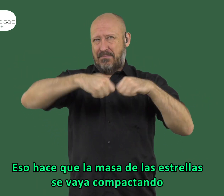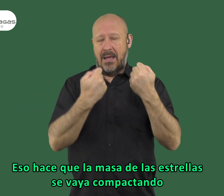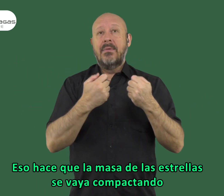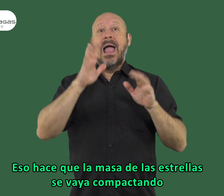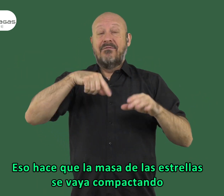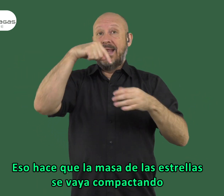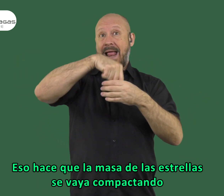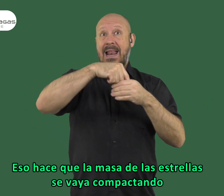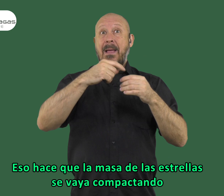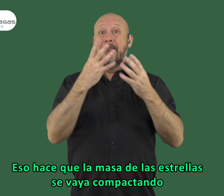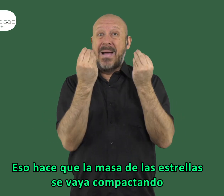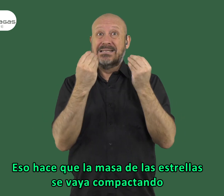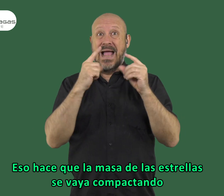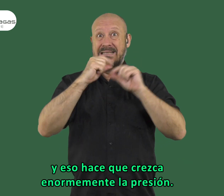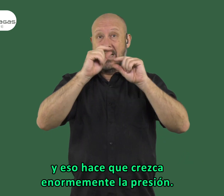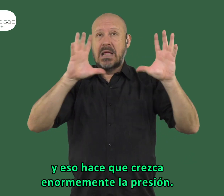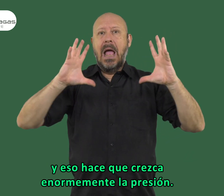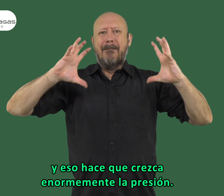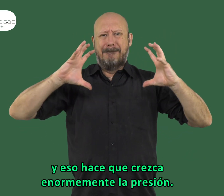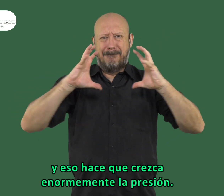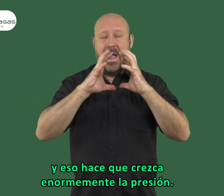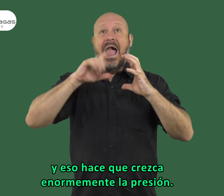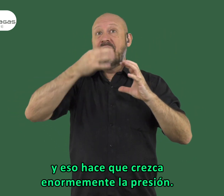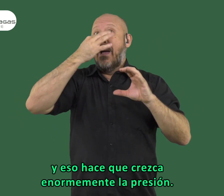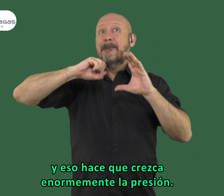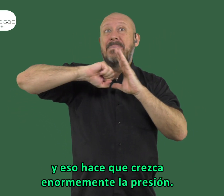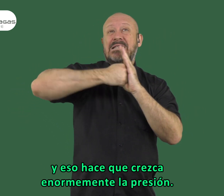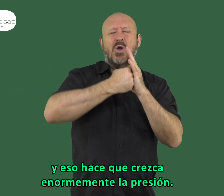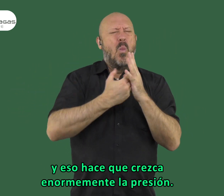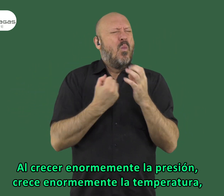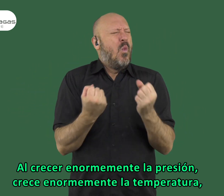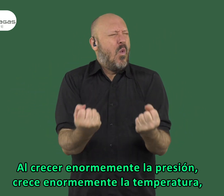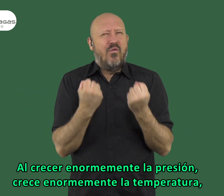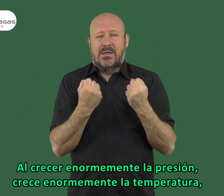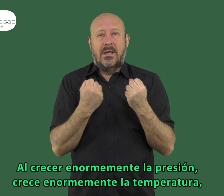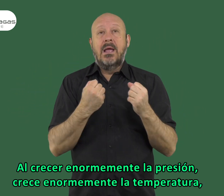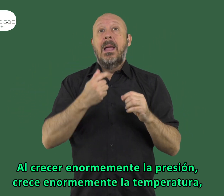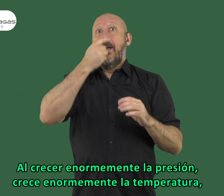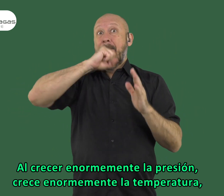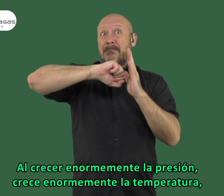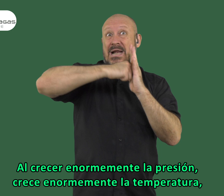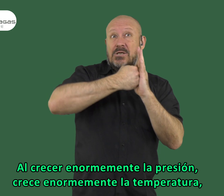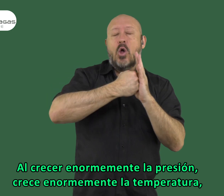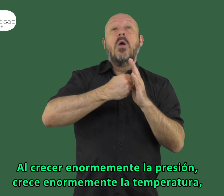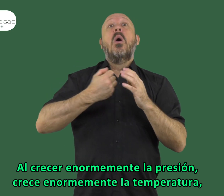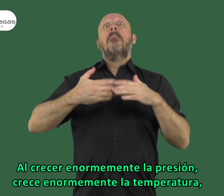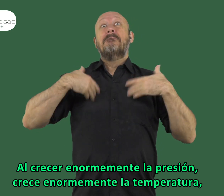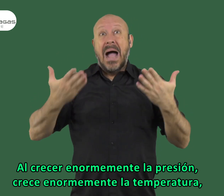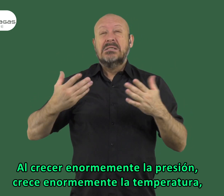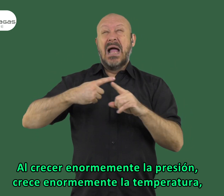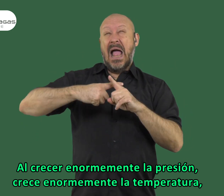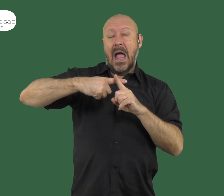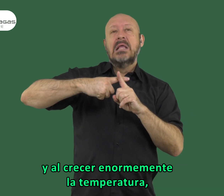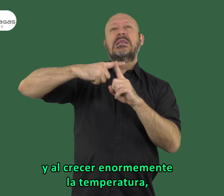las estrellas se vaya compactando y eso hace que crezca enormemente la presión. Al crecer enormemente la presión, crece enormemente